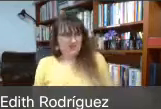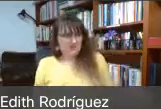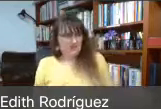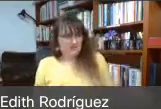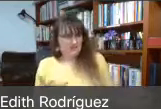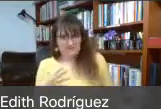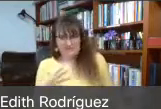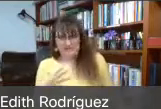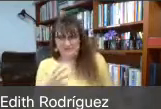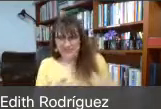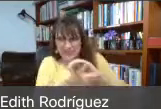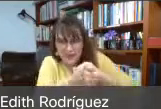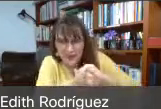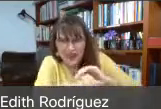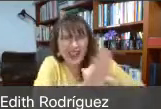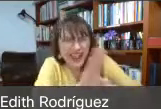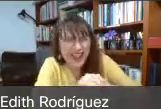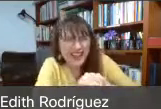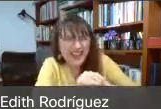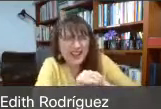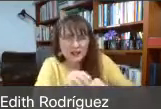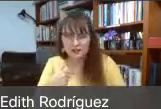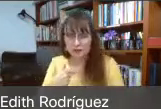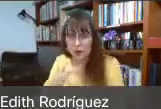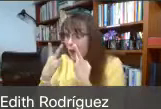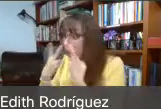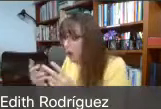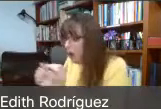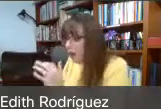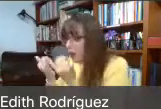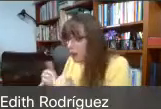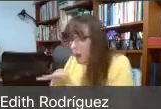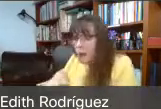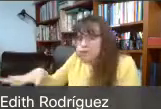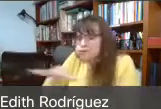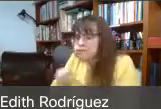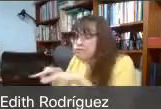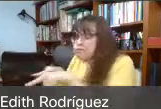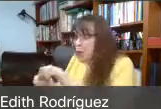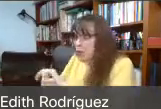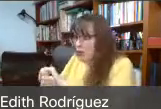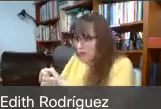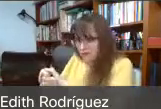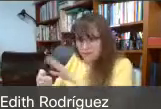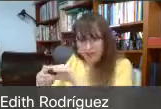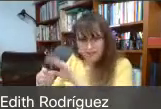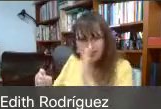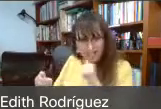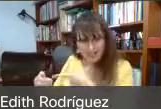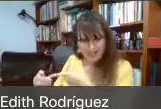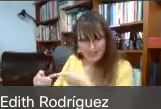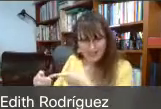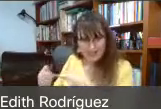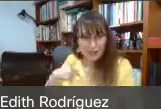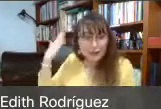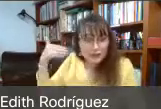una fábula estaba la tortuga hablando y pues, se me hacía muy raro que la tortuga podía hablar. Yo veía los animales